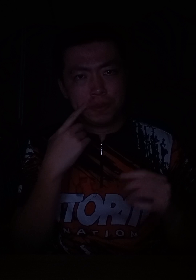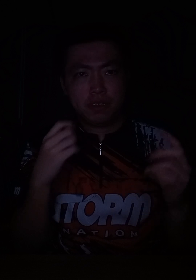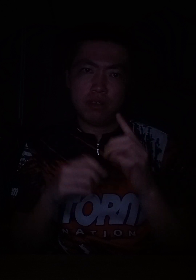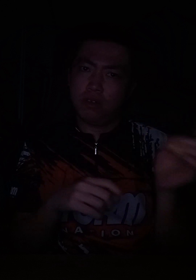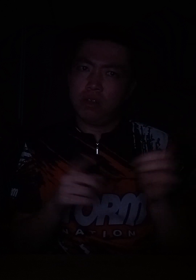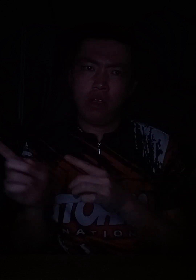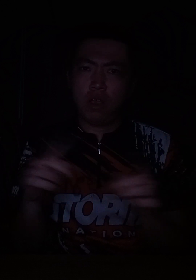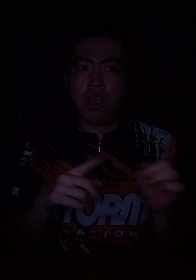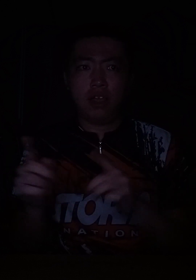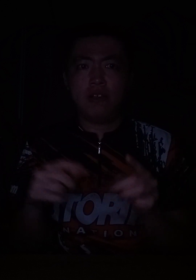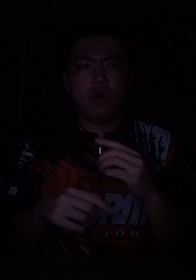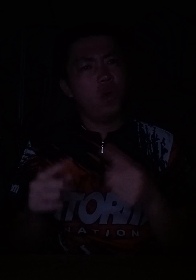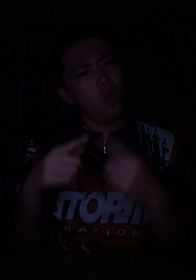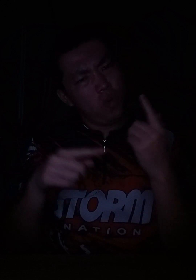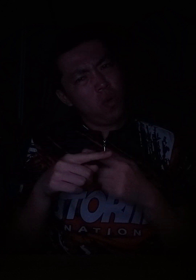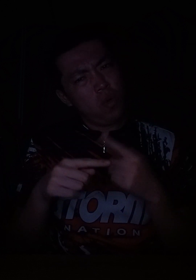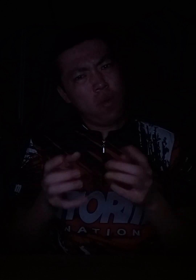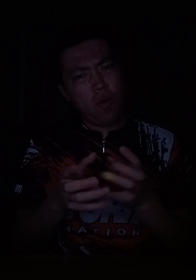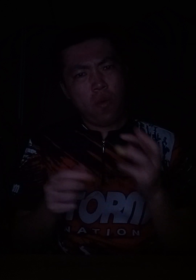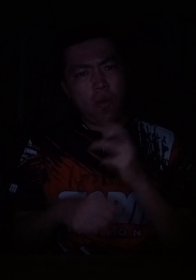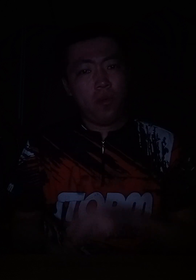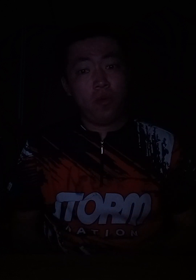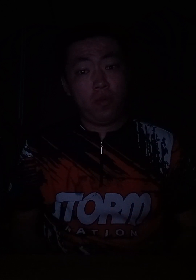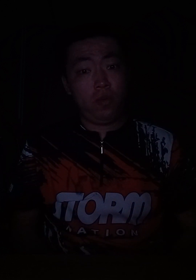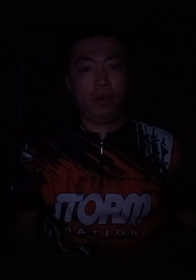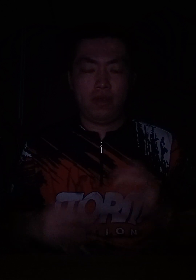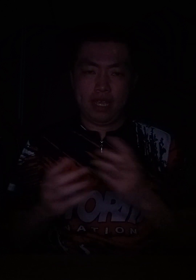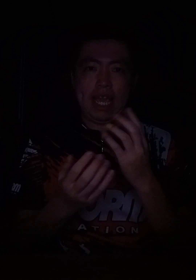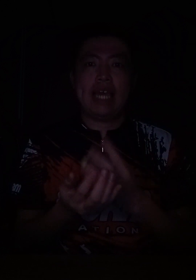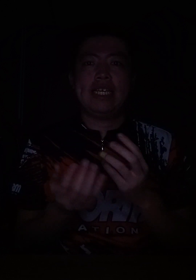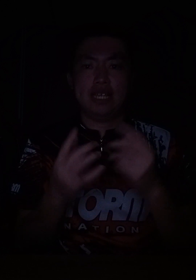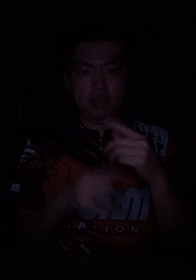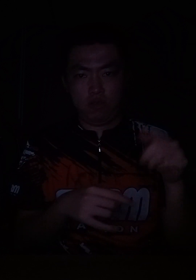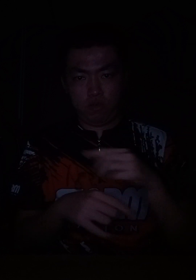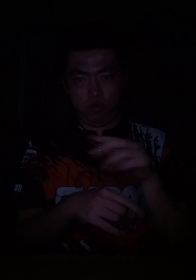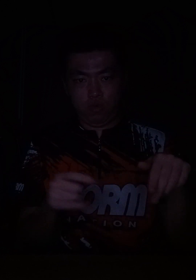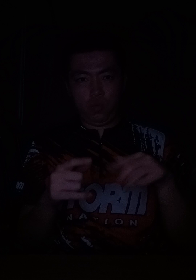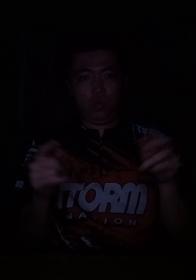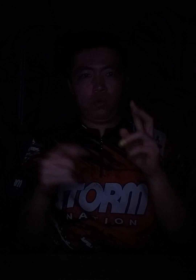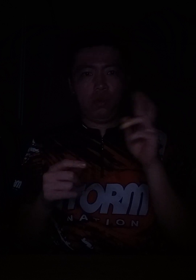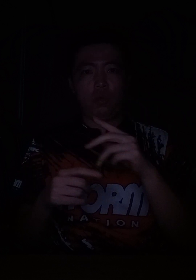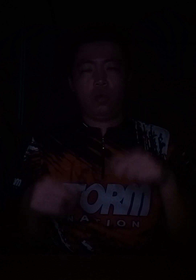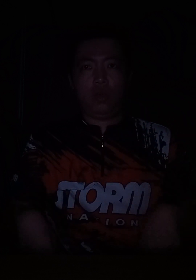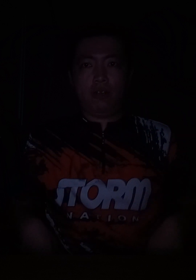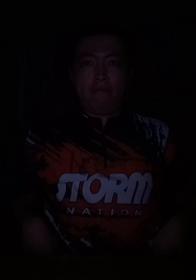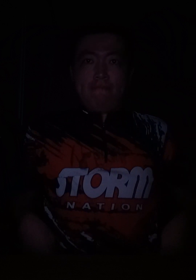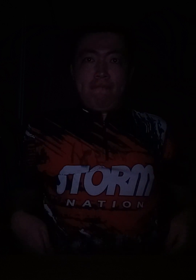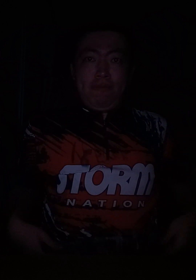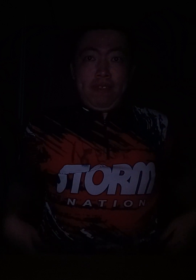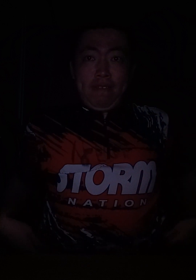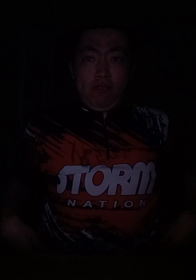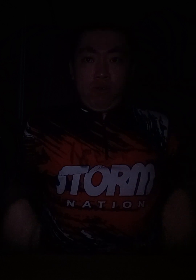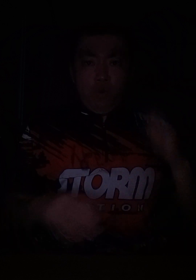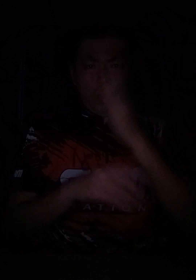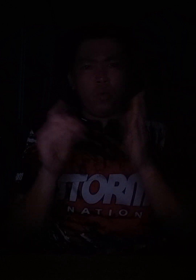쓰다 해가지고서는 또 고장났던가 봐. 혼자 작업 중이었던 A씨는 사고 직전 동료에게 전화를 걸어 혼자는